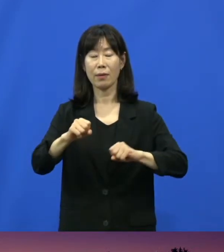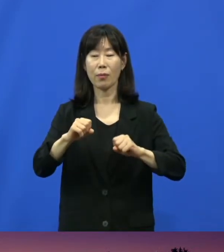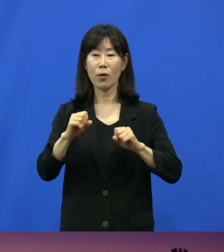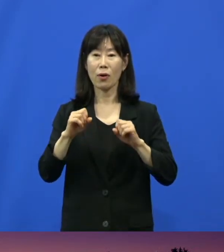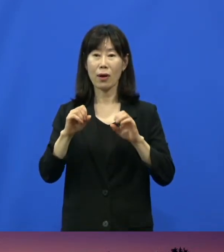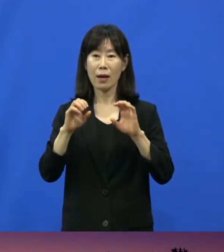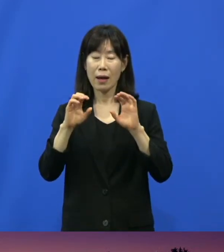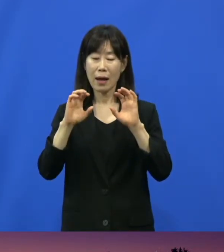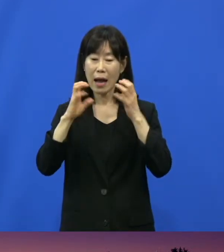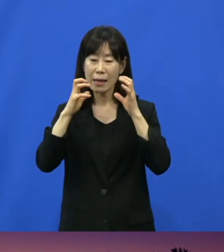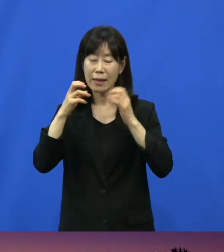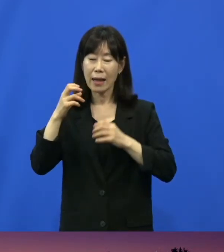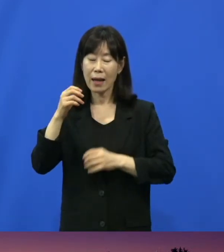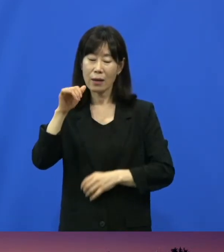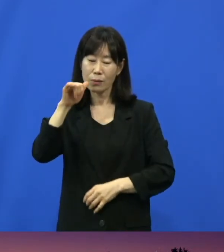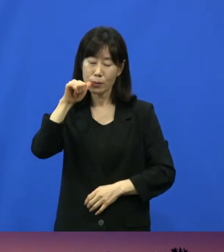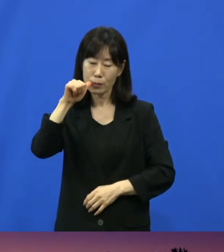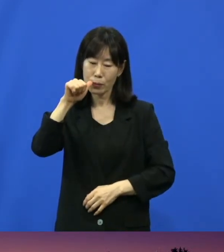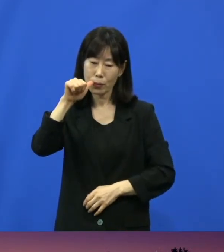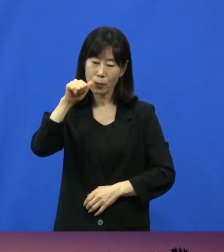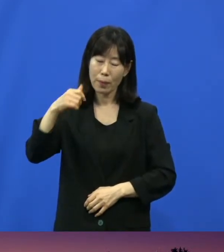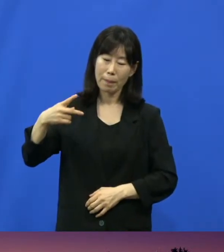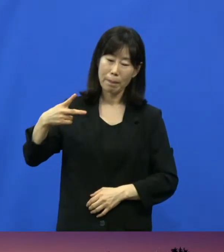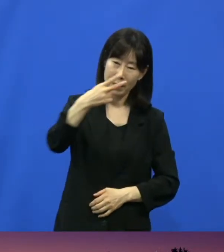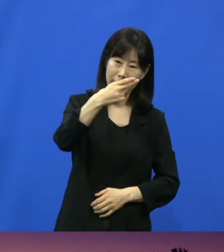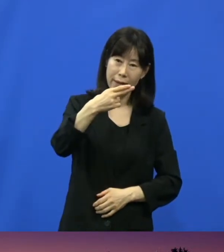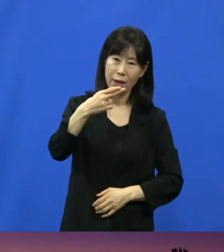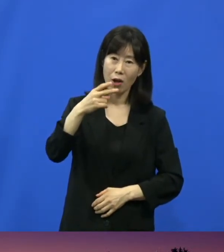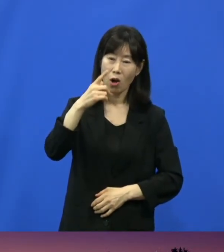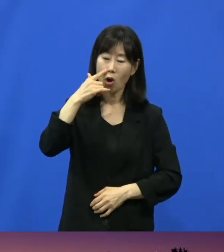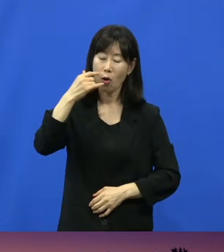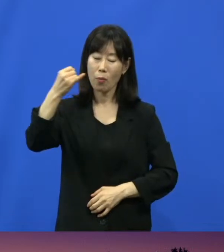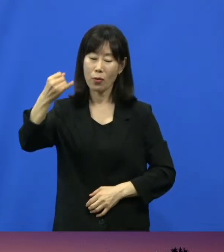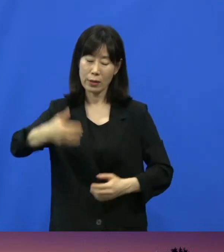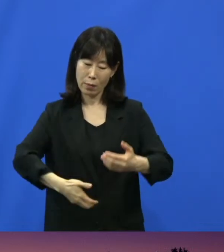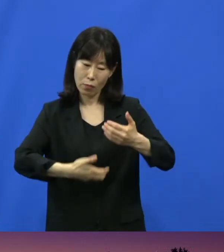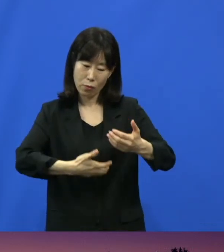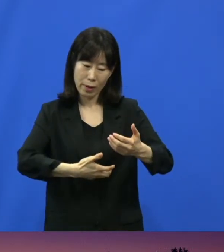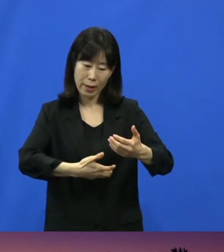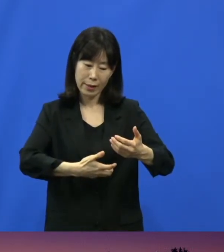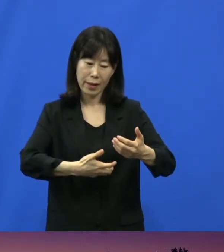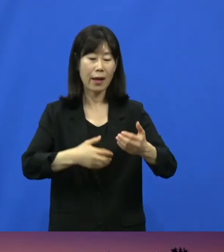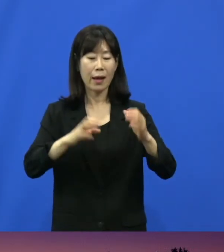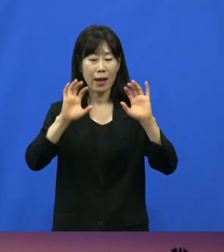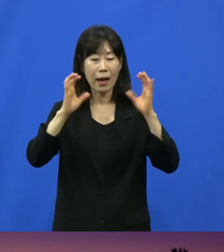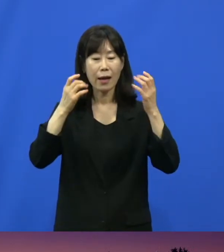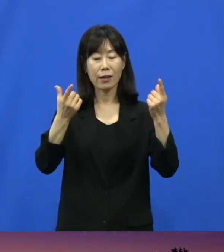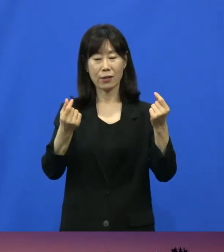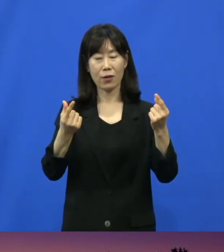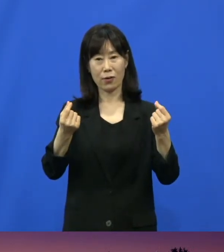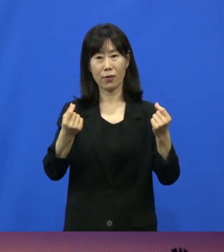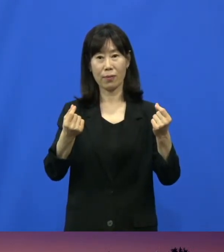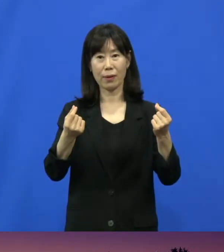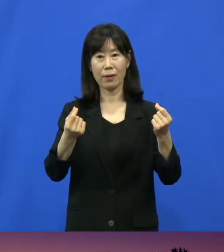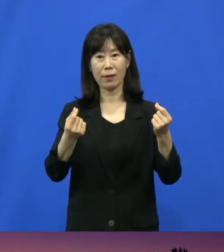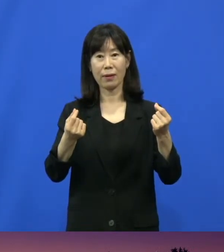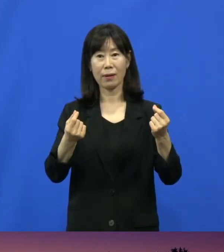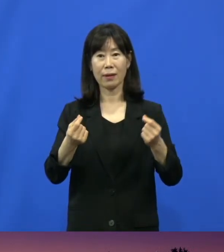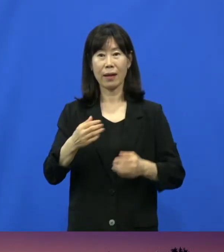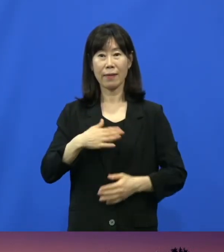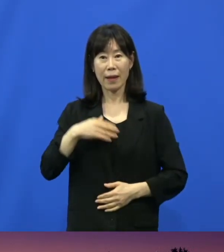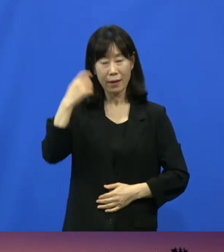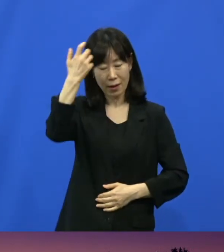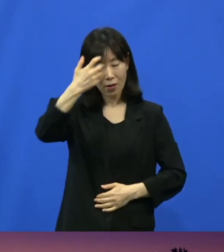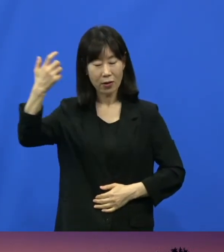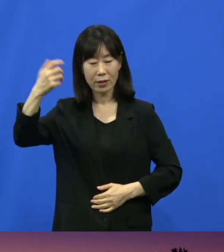젖된 아이가 그의 어머니 품에 있음 같게 하였나니 내 영혼이 젖된